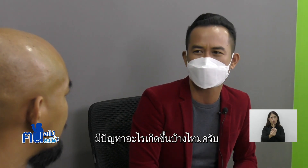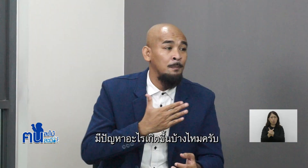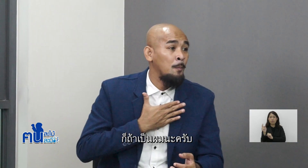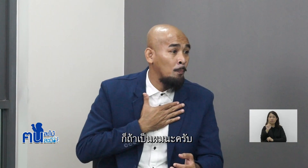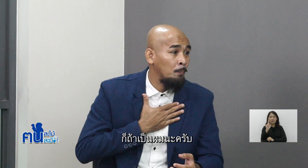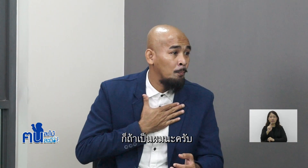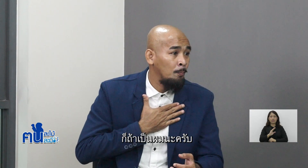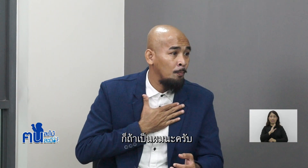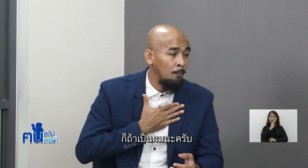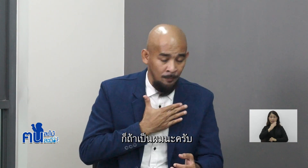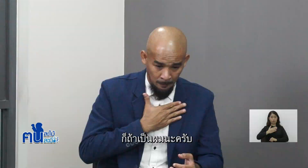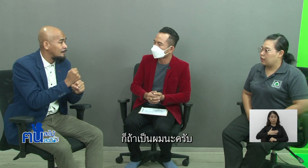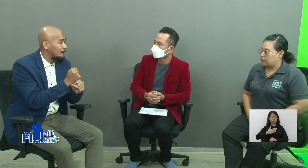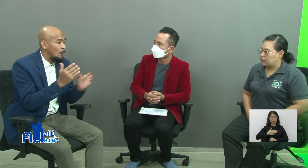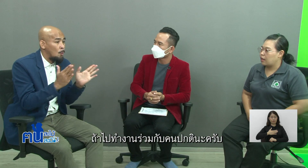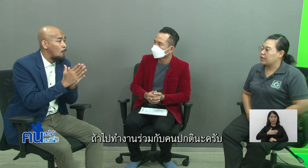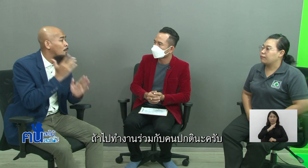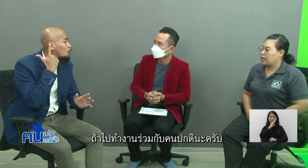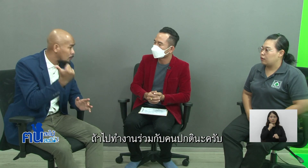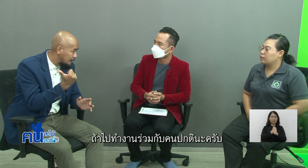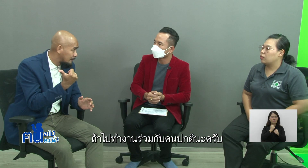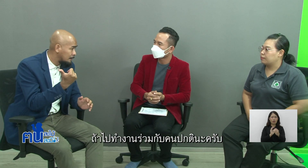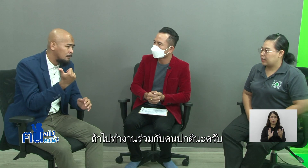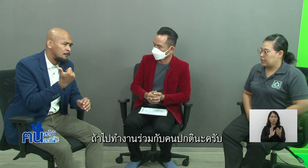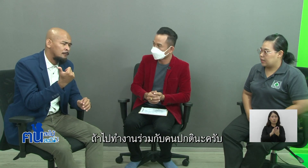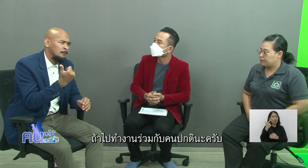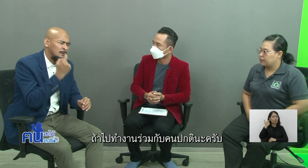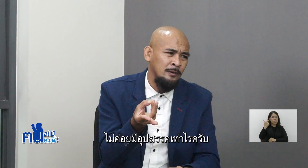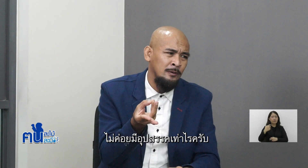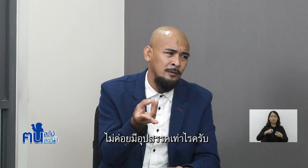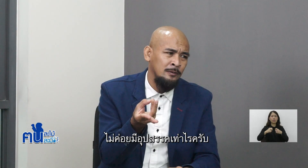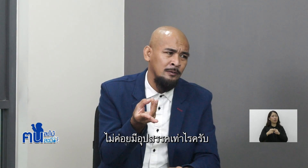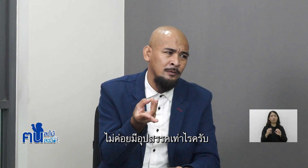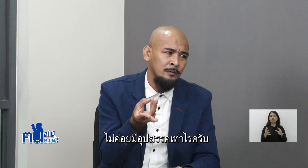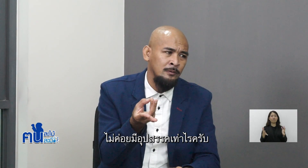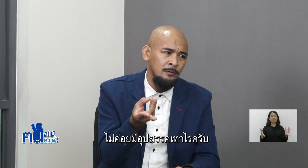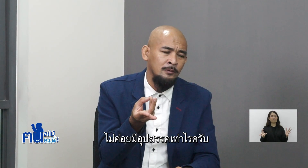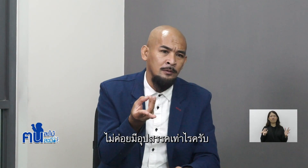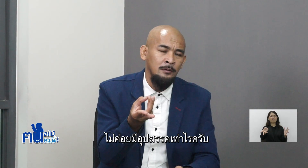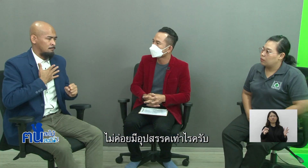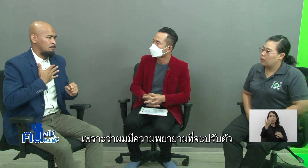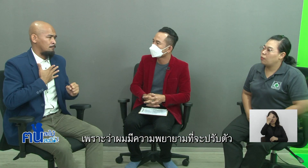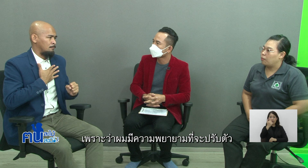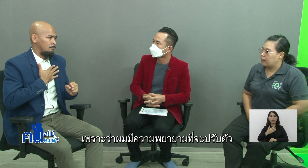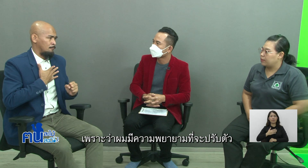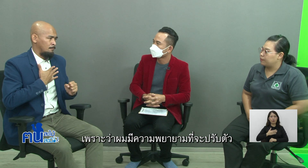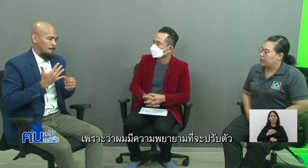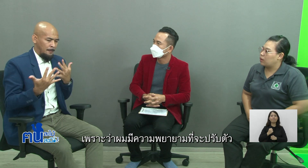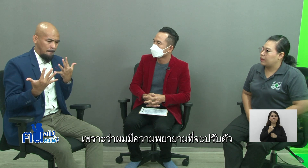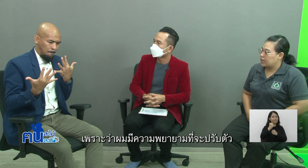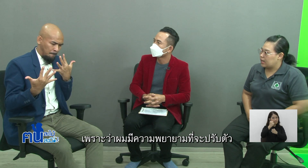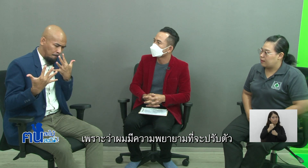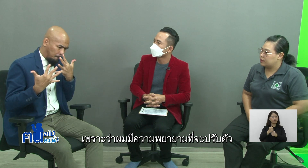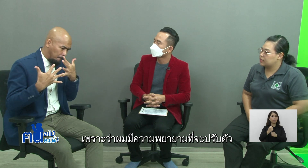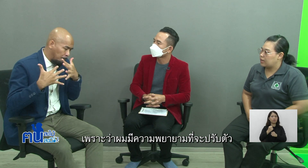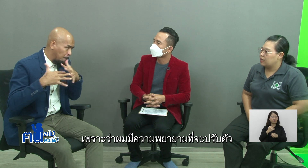มครับ ก็ถ้าเป็นผมนะครับถ้าไปทำงานร่วมกับคนปกติอะครับไม่ค่อยมีอุปสรรคเท่าไหร่ครับเพราะว่าผมอะมันมี